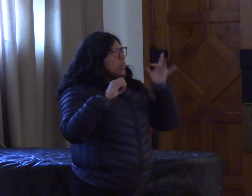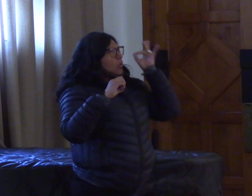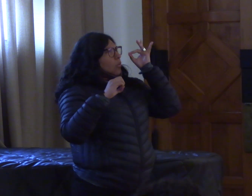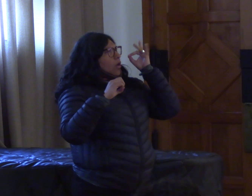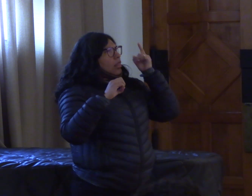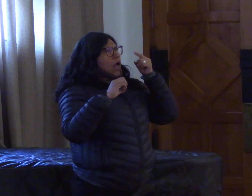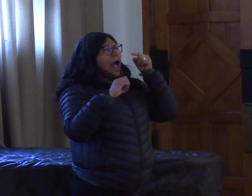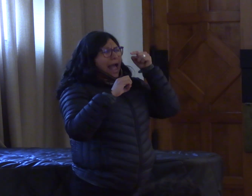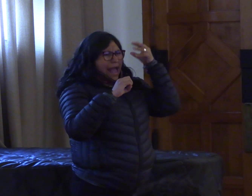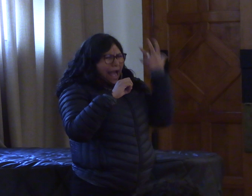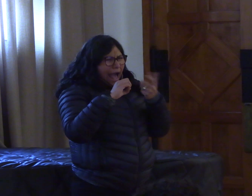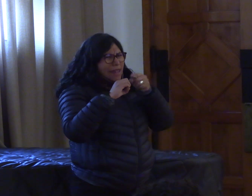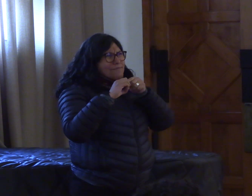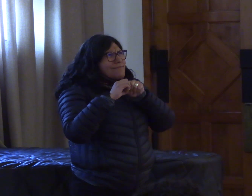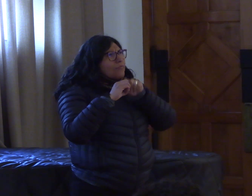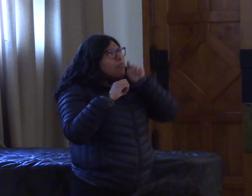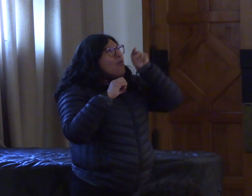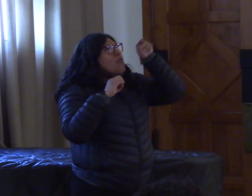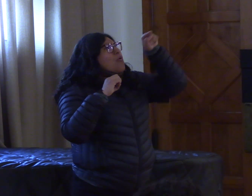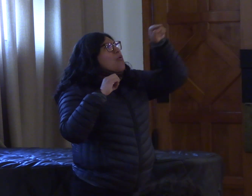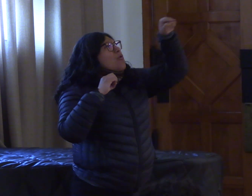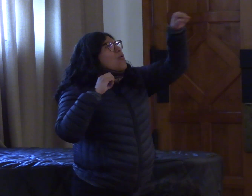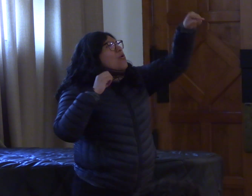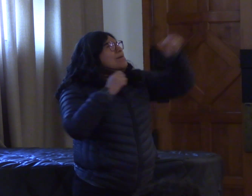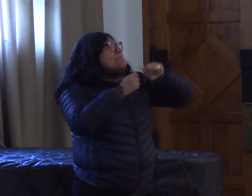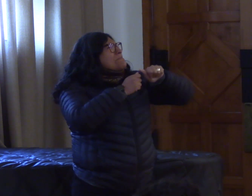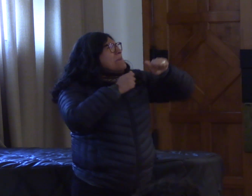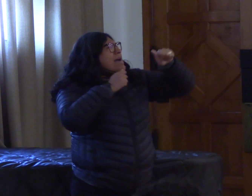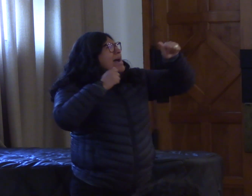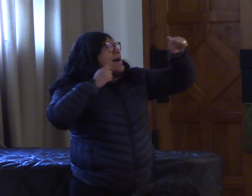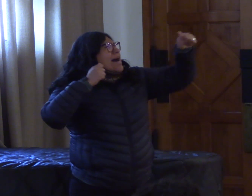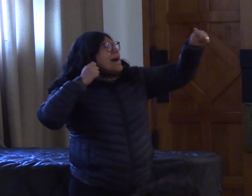kilómetros parece, pero yo me he dado cuenta de que